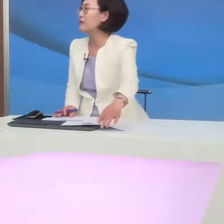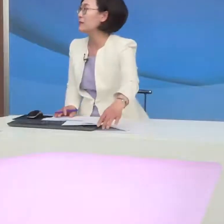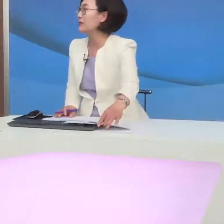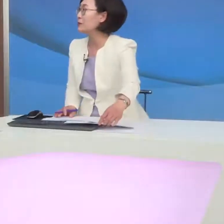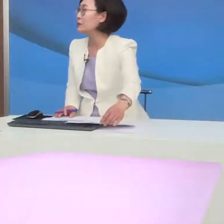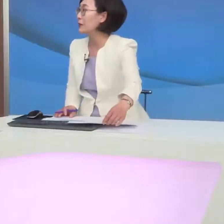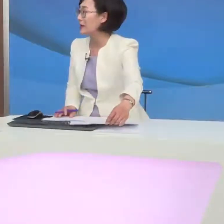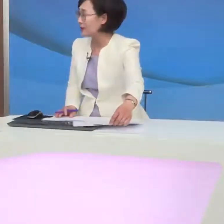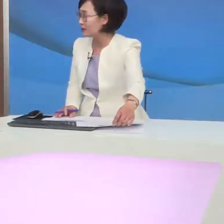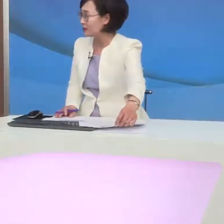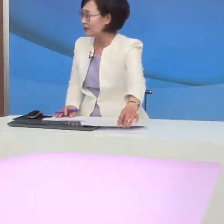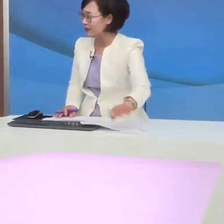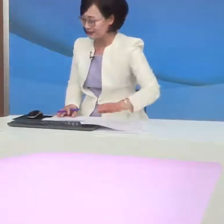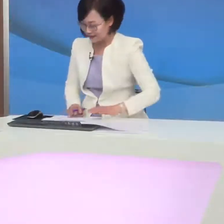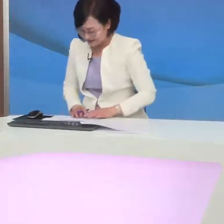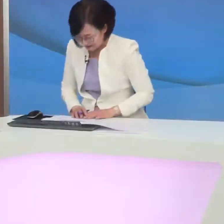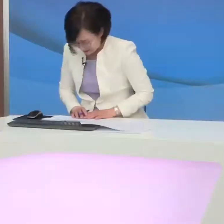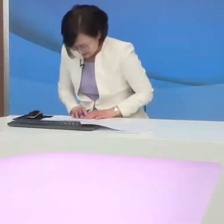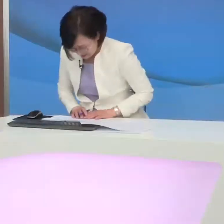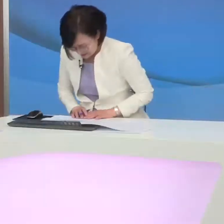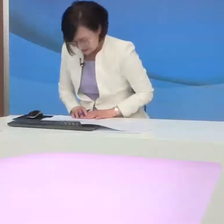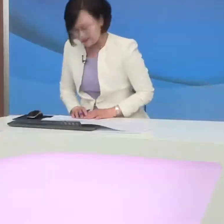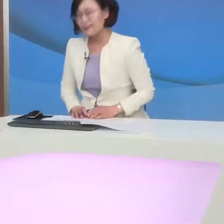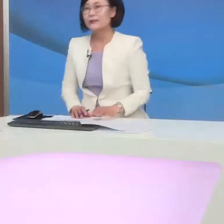여기까지 듣겠습니다. 수고 많이 하셨습니다.